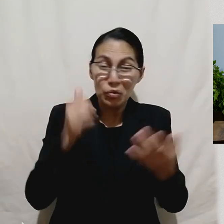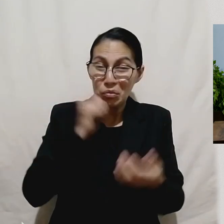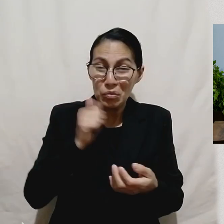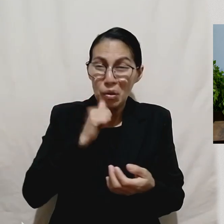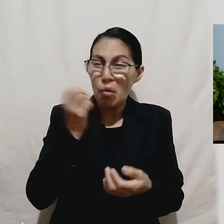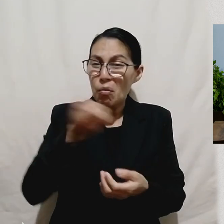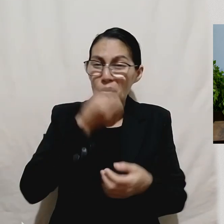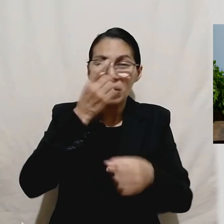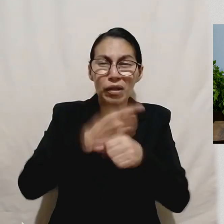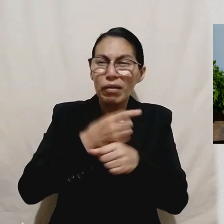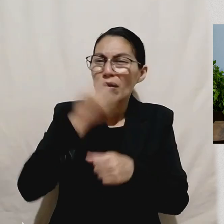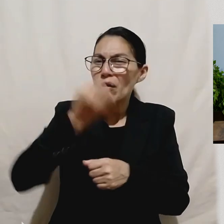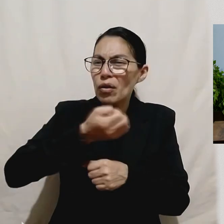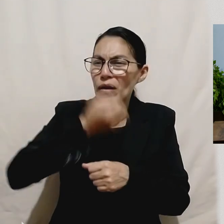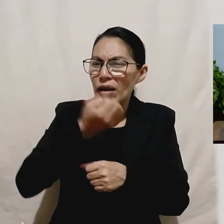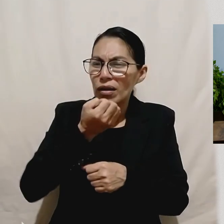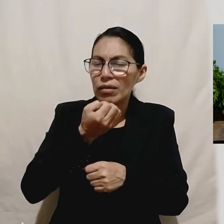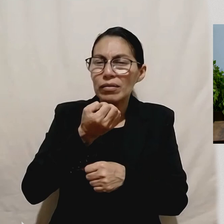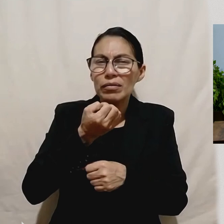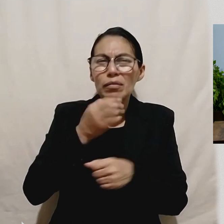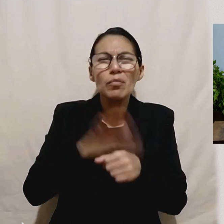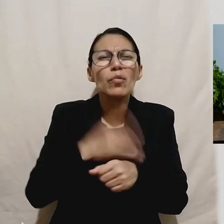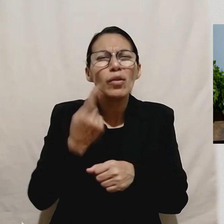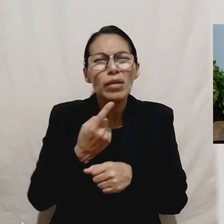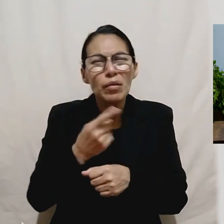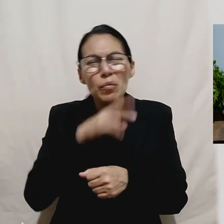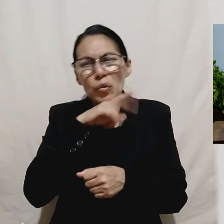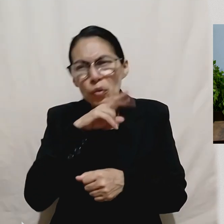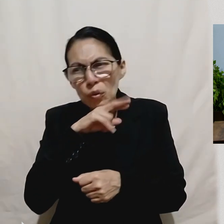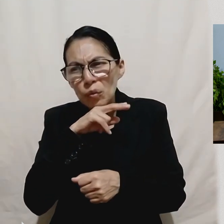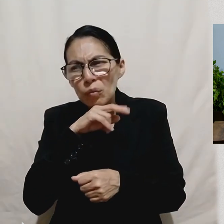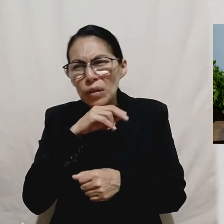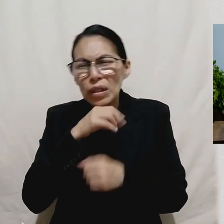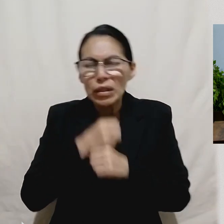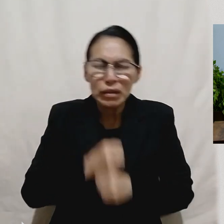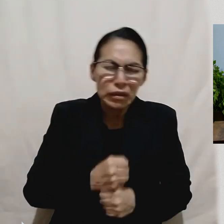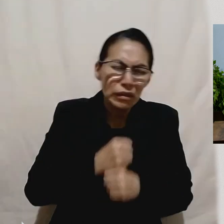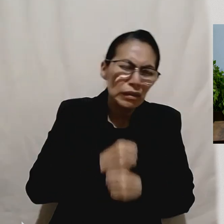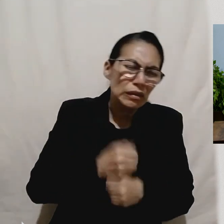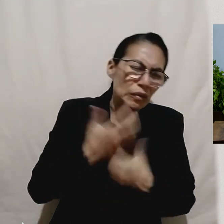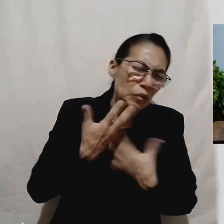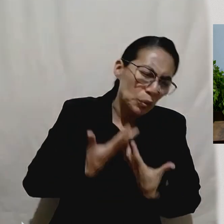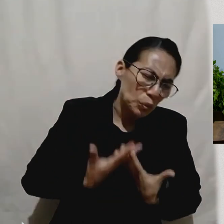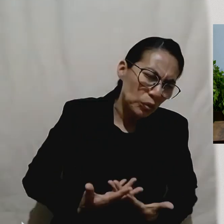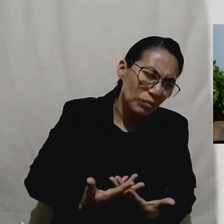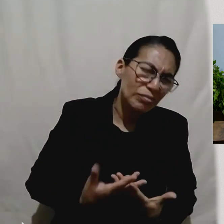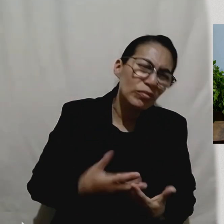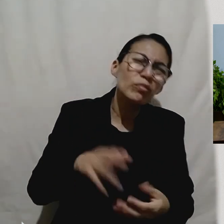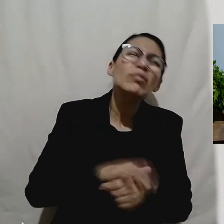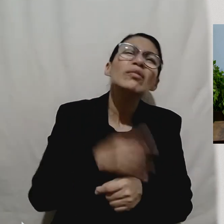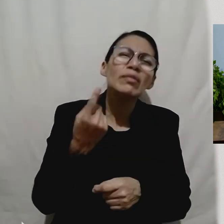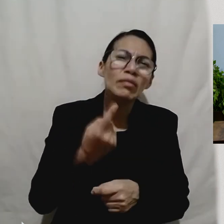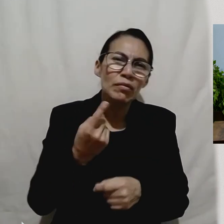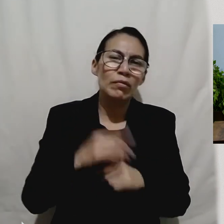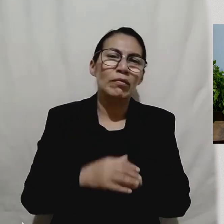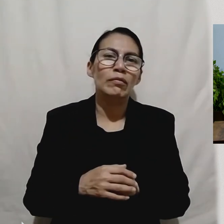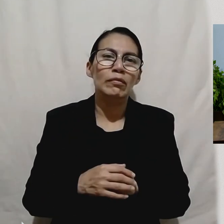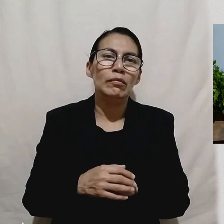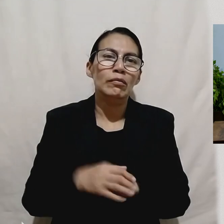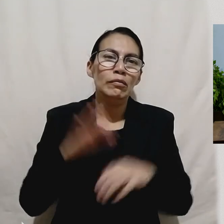al alcance Por qué más nos preocupamos nos angustiamos nos